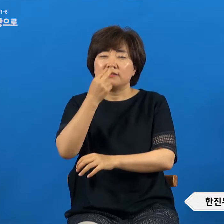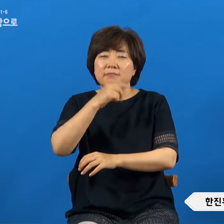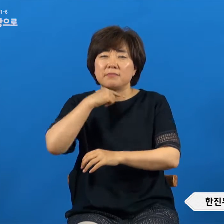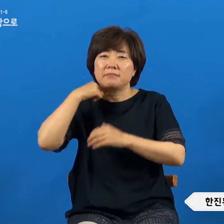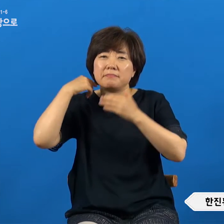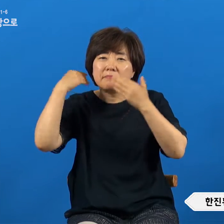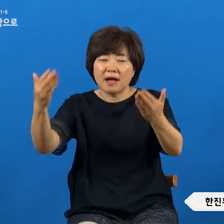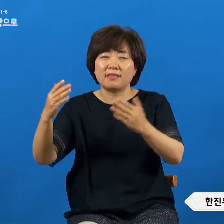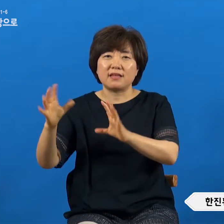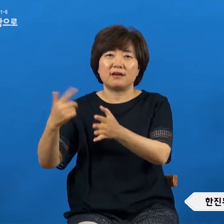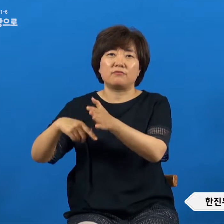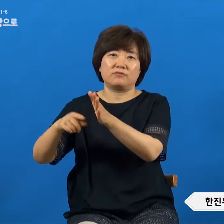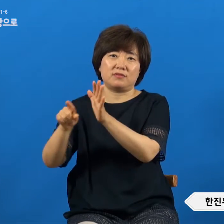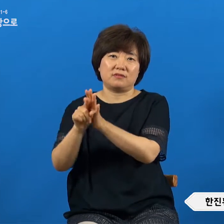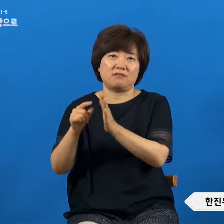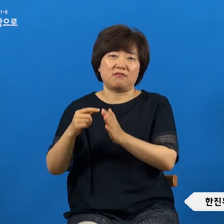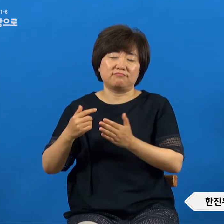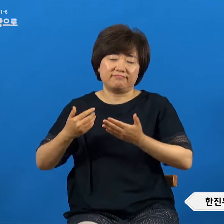위해서 헌신했기 때문입니다.